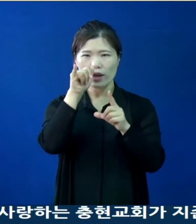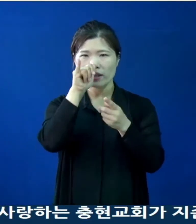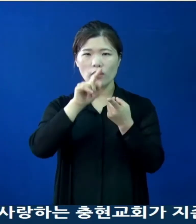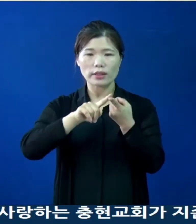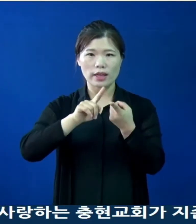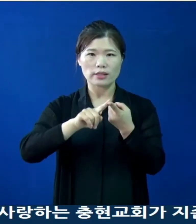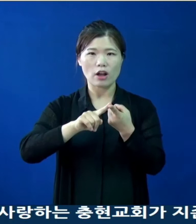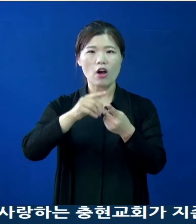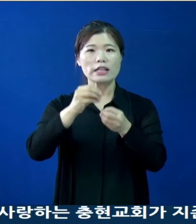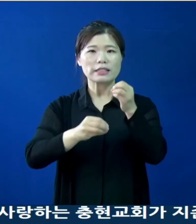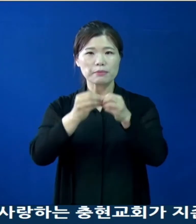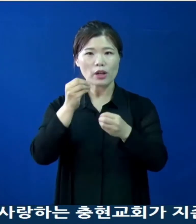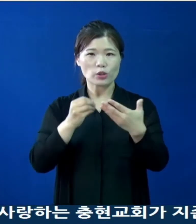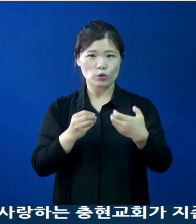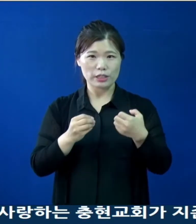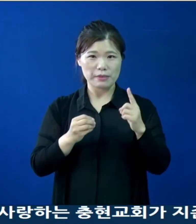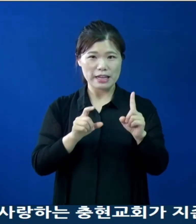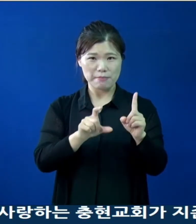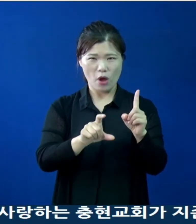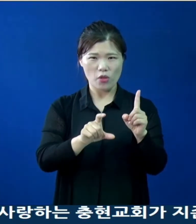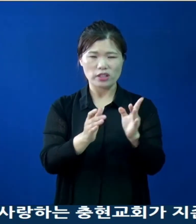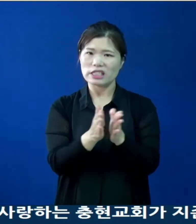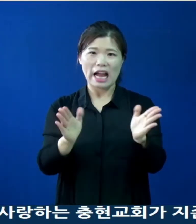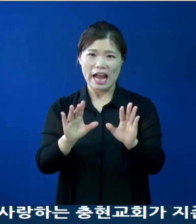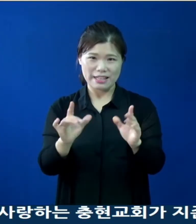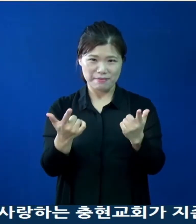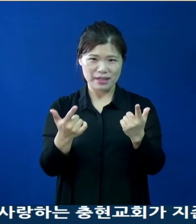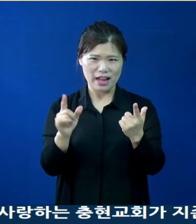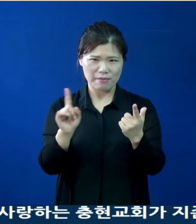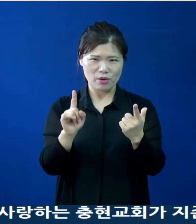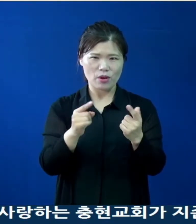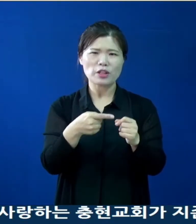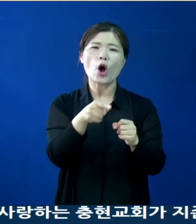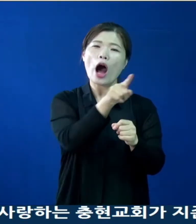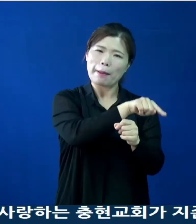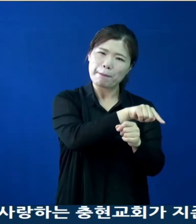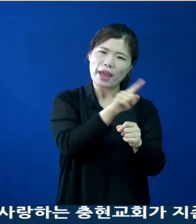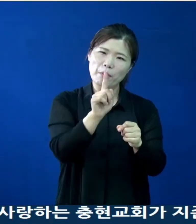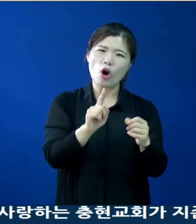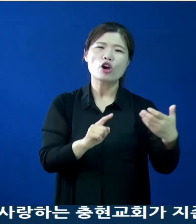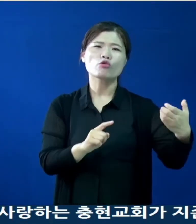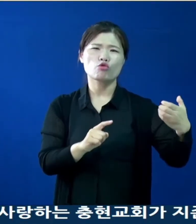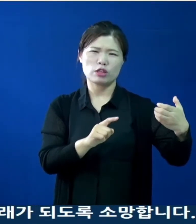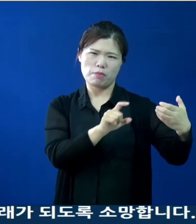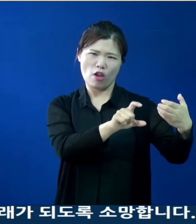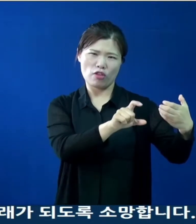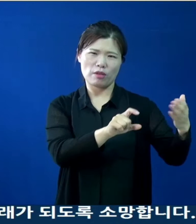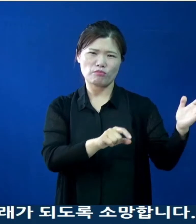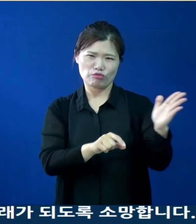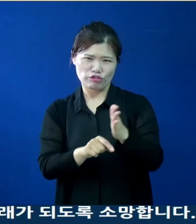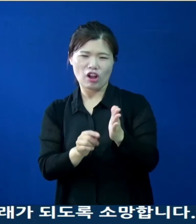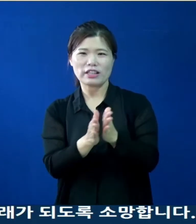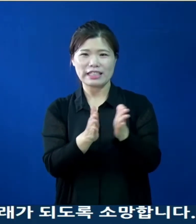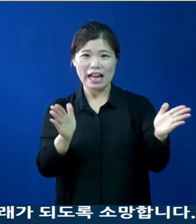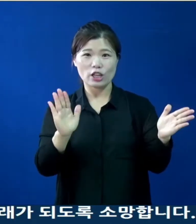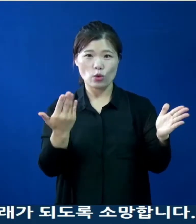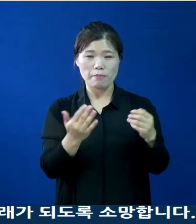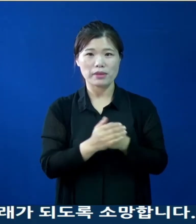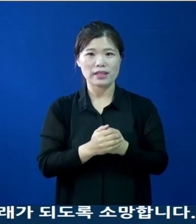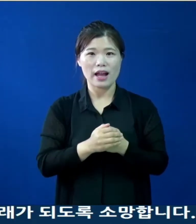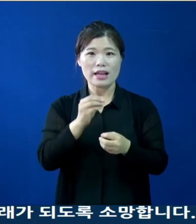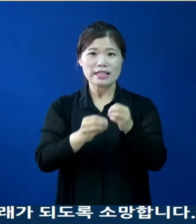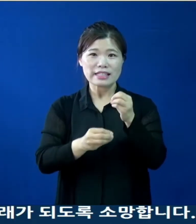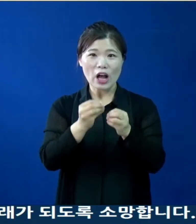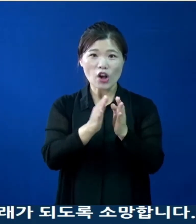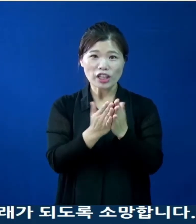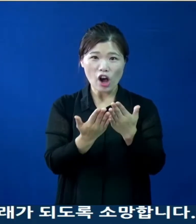시편 91편에서 시작하는 것이 아니라 하나 앞에 시인 90편에서부터 시작이 되죠. 90편으로 성경 가지신